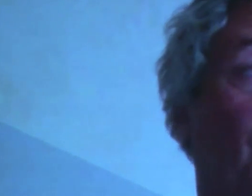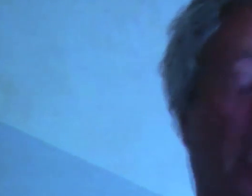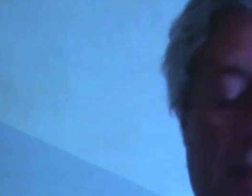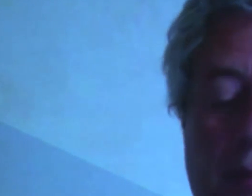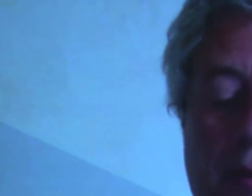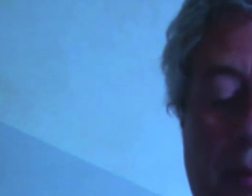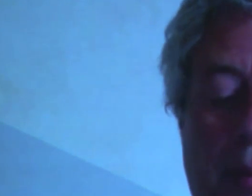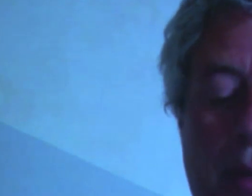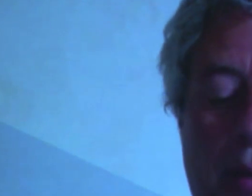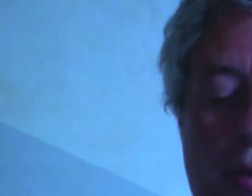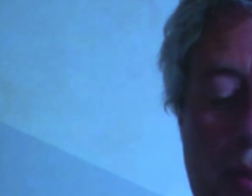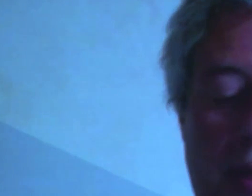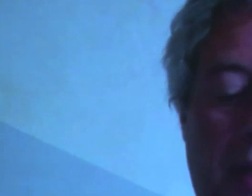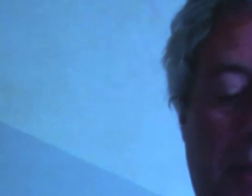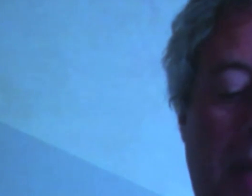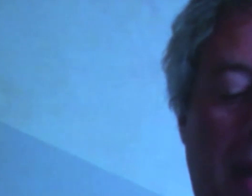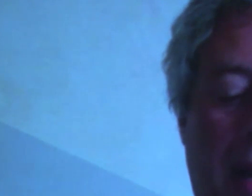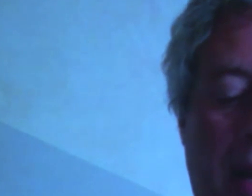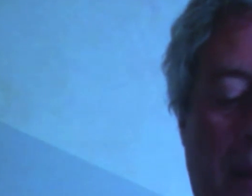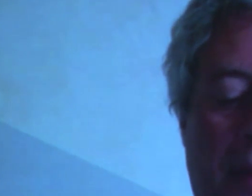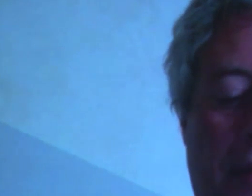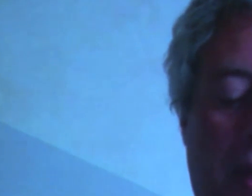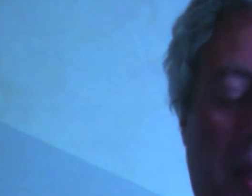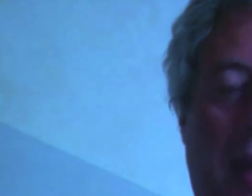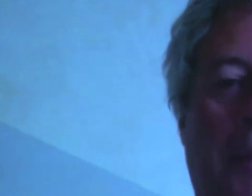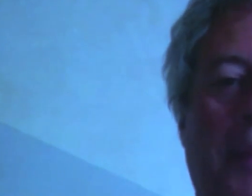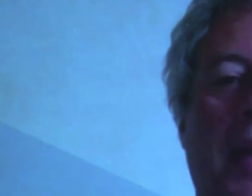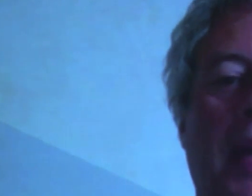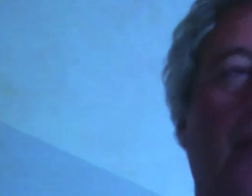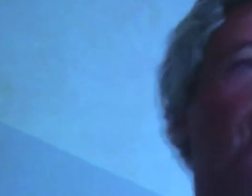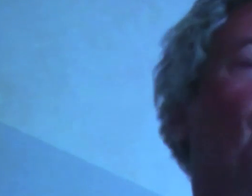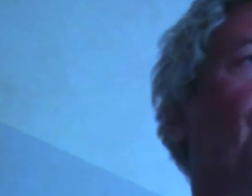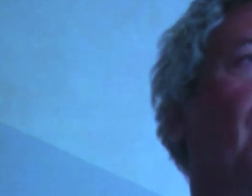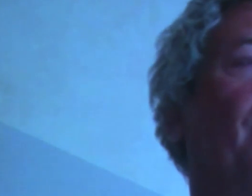farsi firmare qualcosa di farle respirare forti